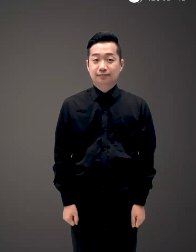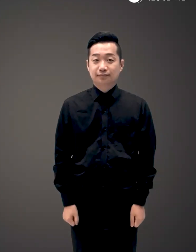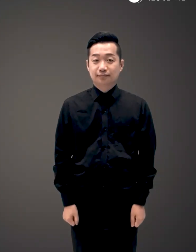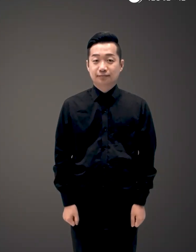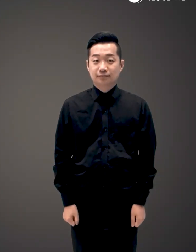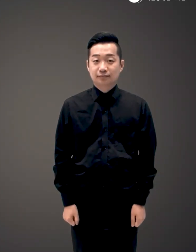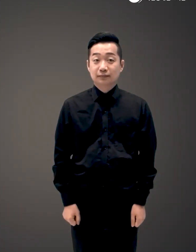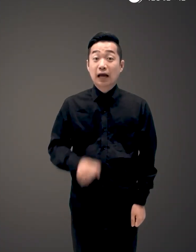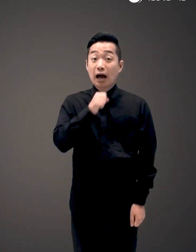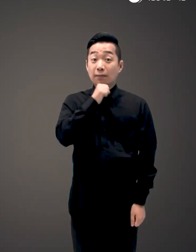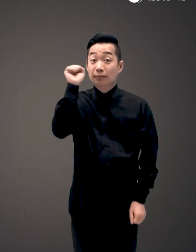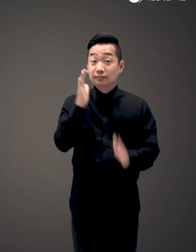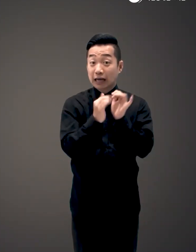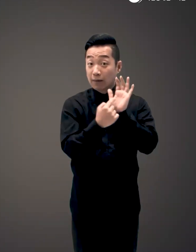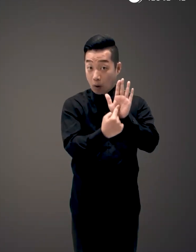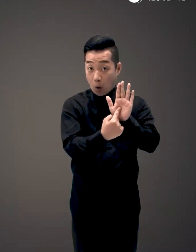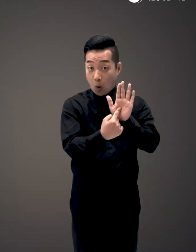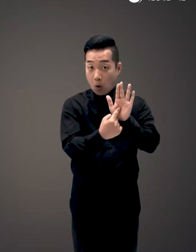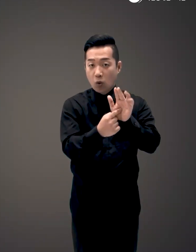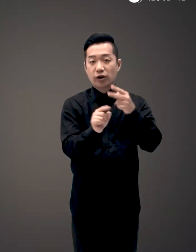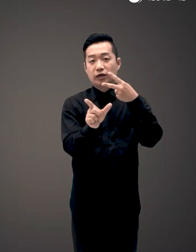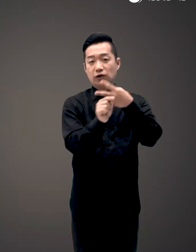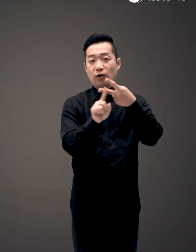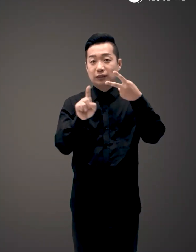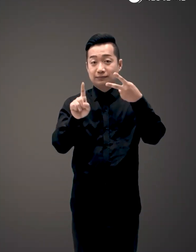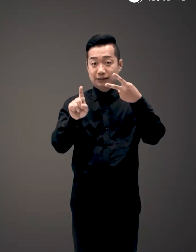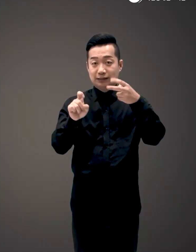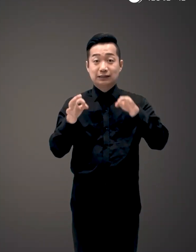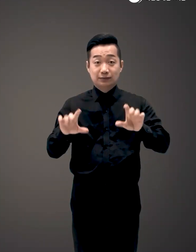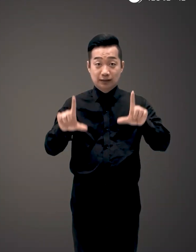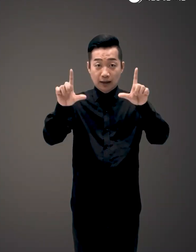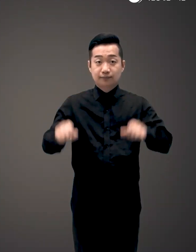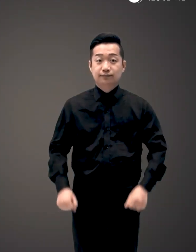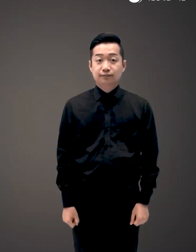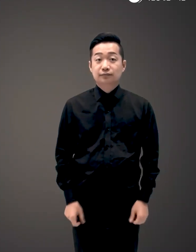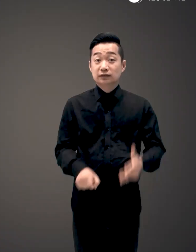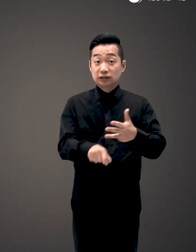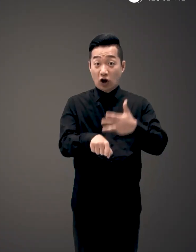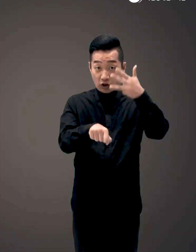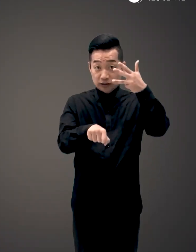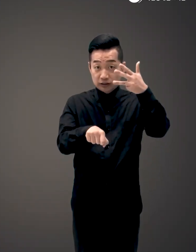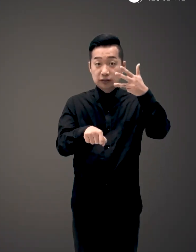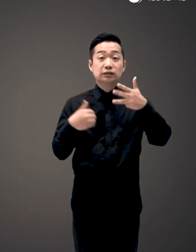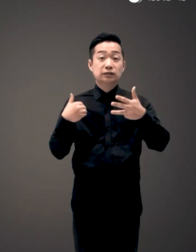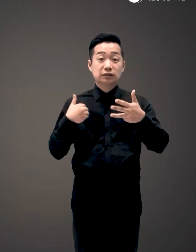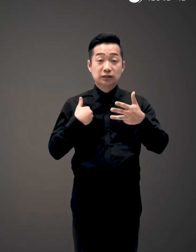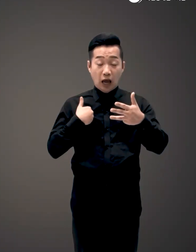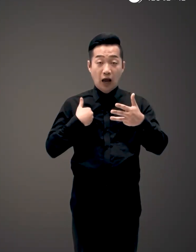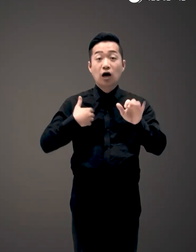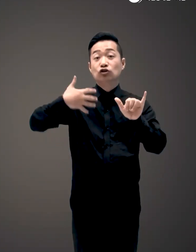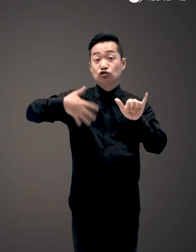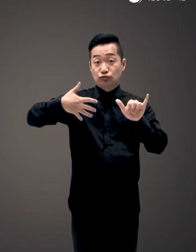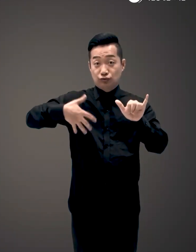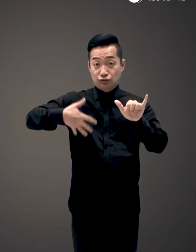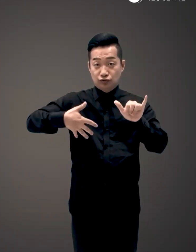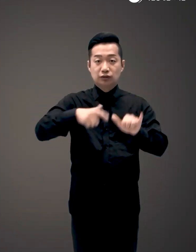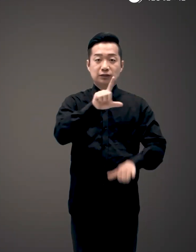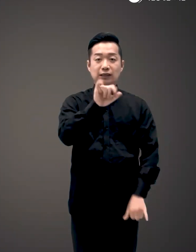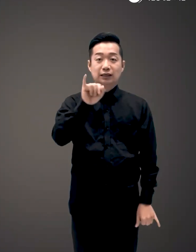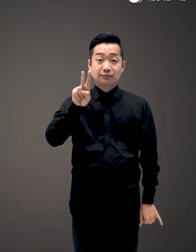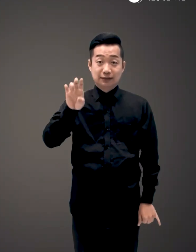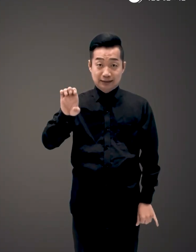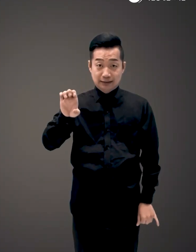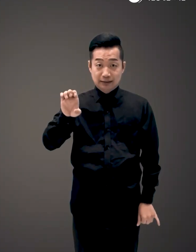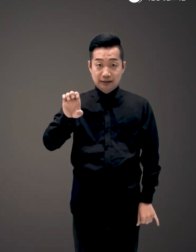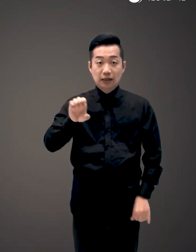하도록 하겠습니다. 그리고 당첨자 발표는 2월 11일 금요일 8시에 제 드로앤드리 채널에서